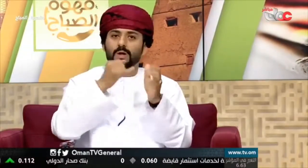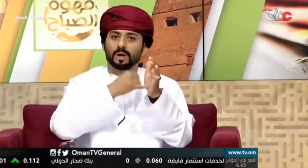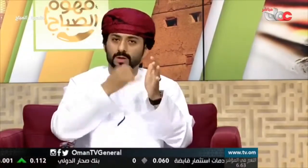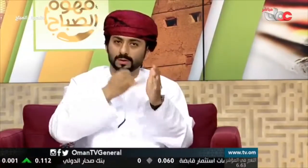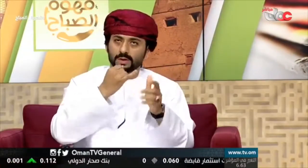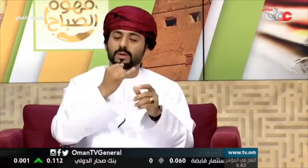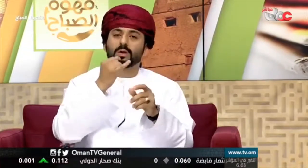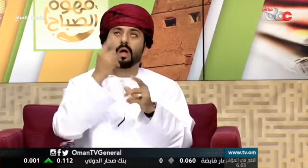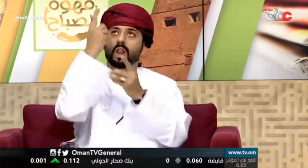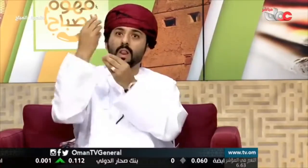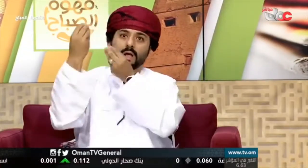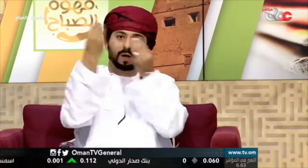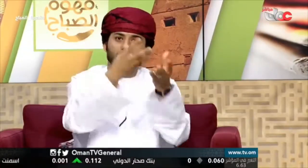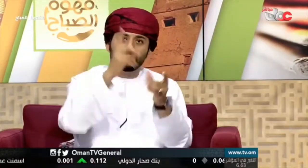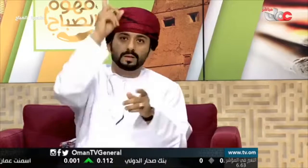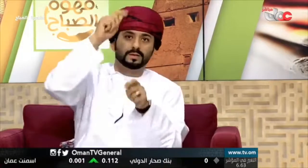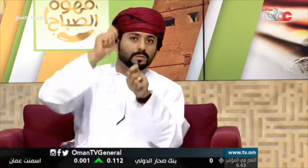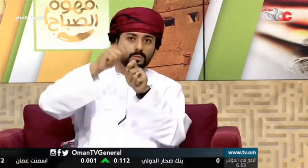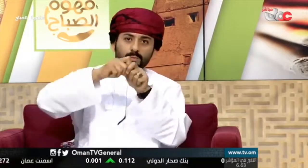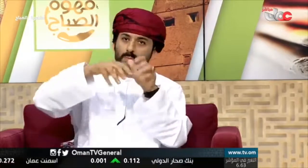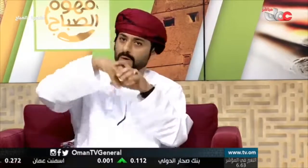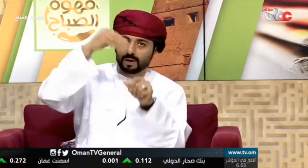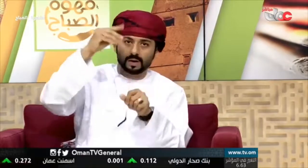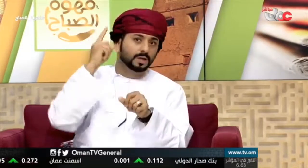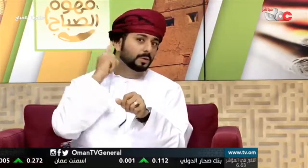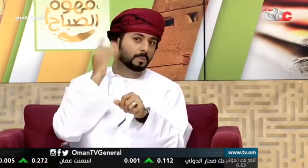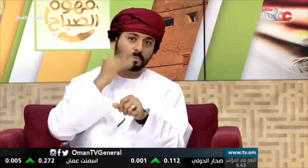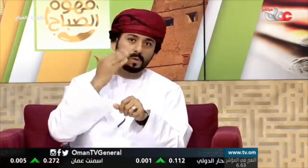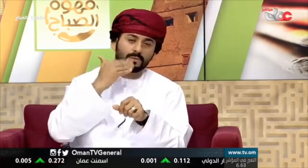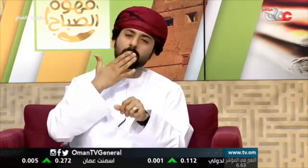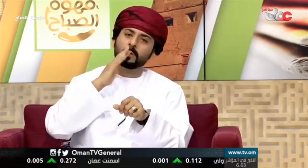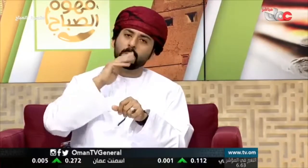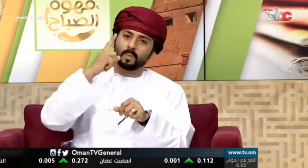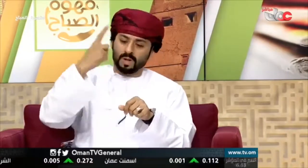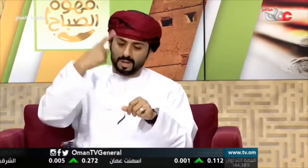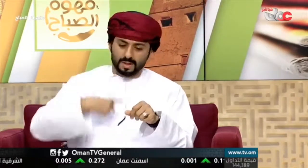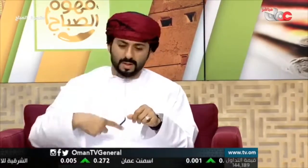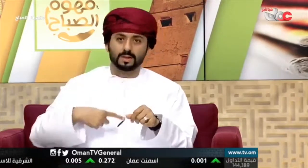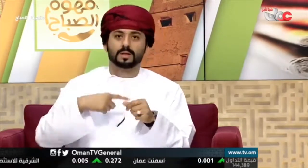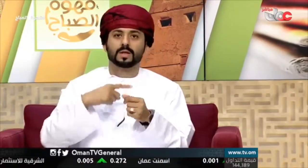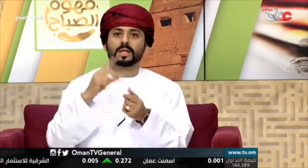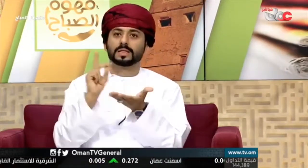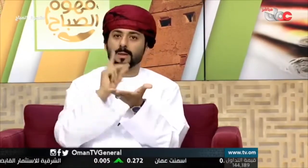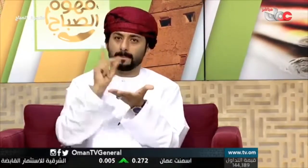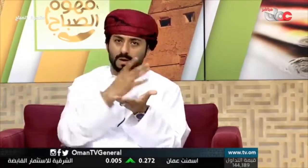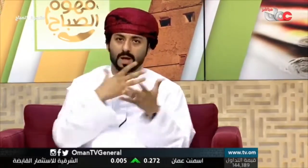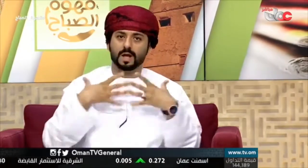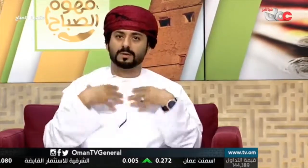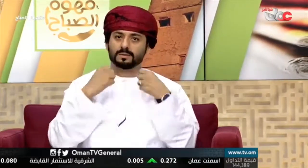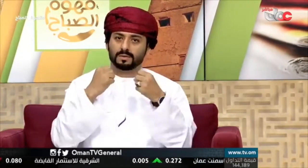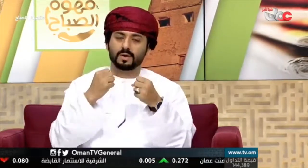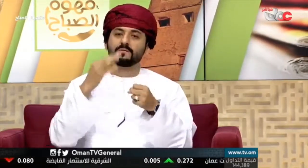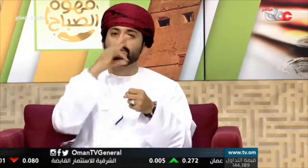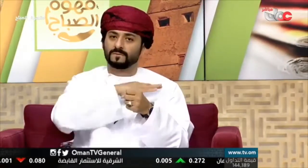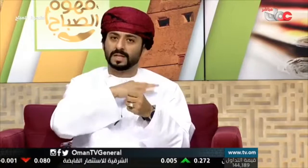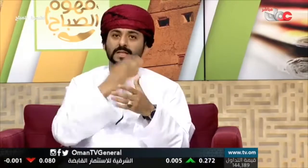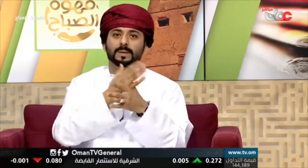والعافيه، وايضا سبحان الله الله اعطى هذه المهاره وهذه المعرفه في التعامل مع العسل،